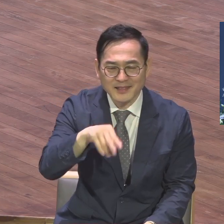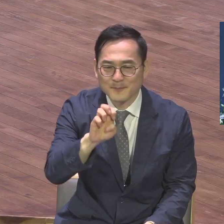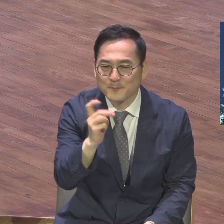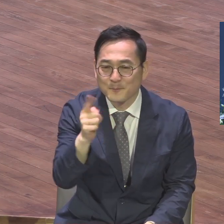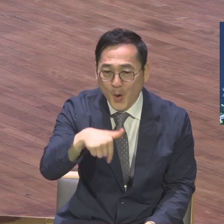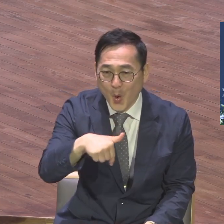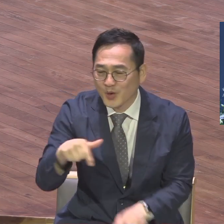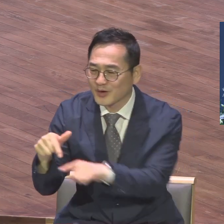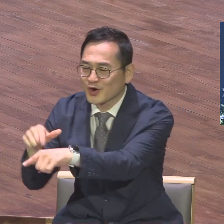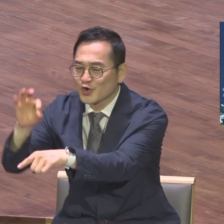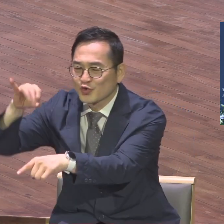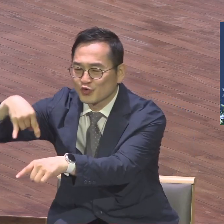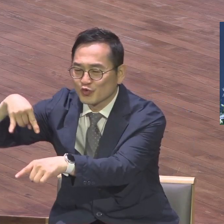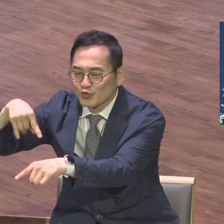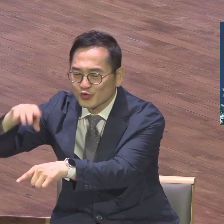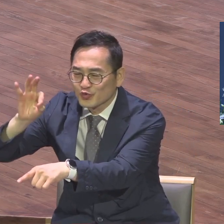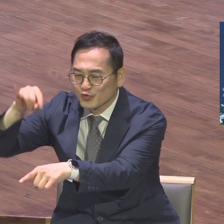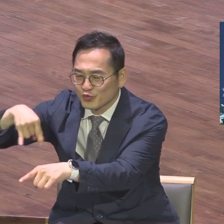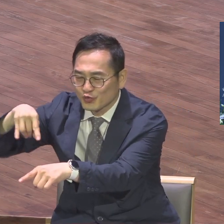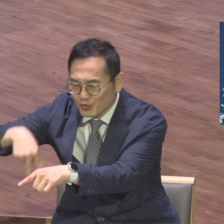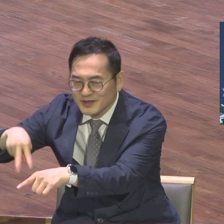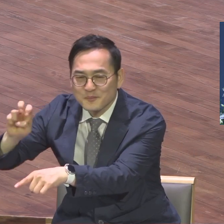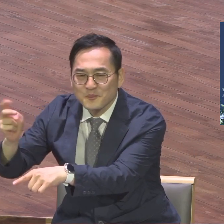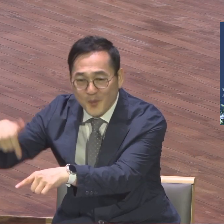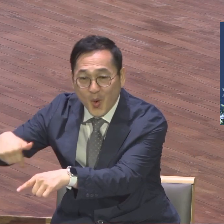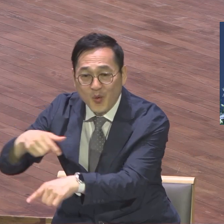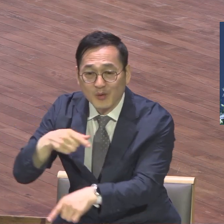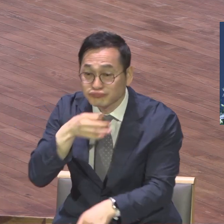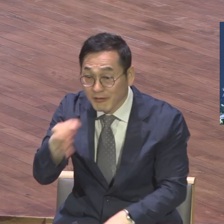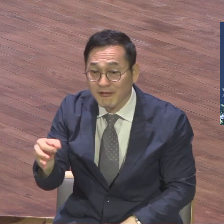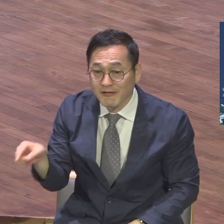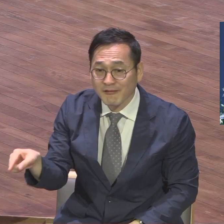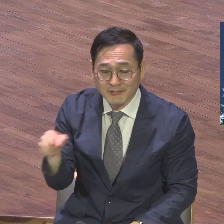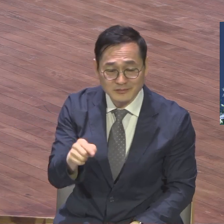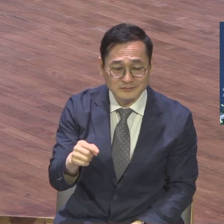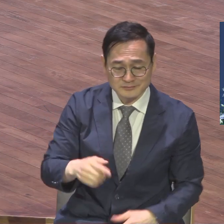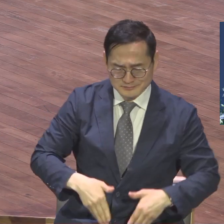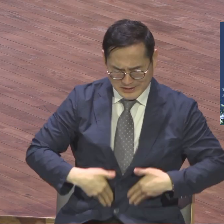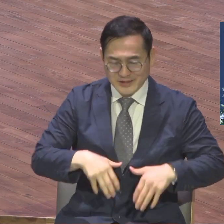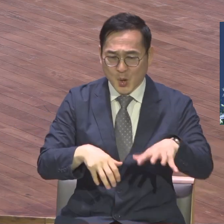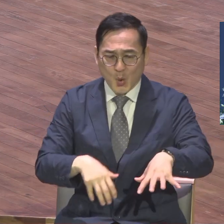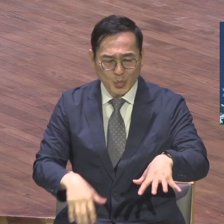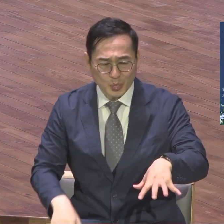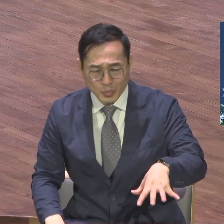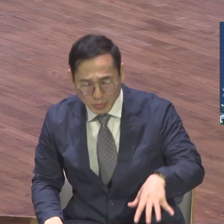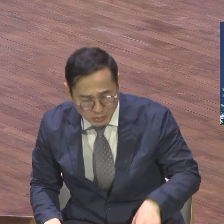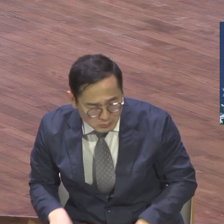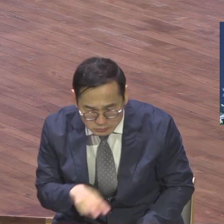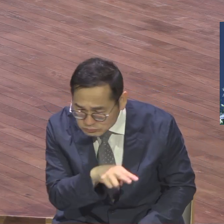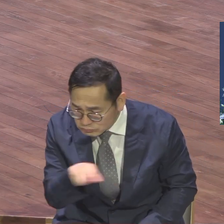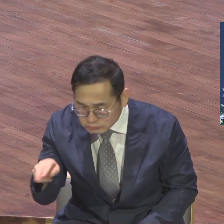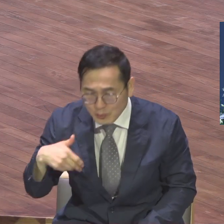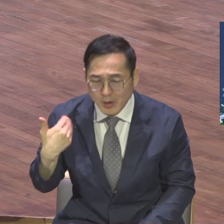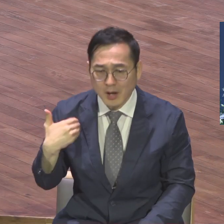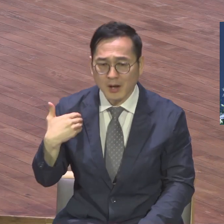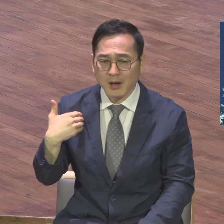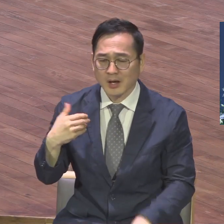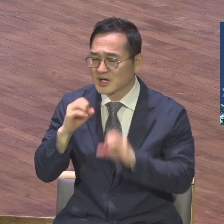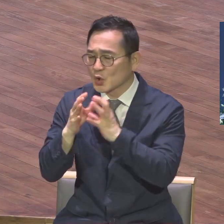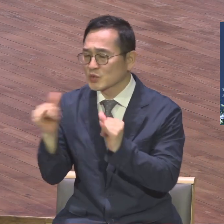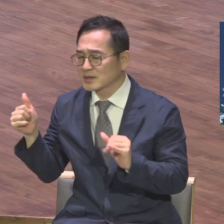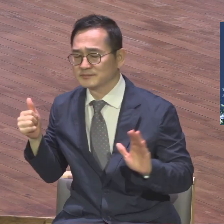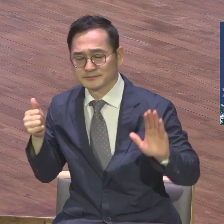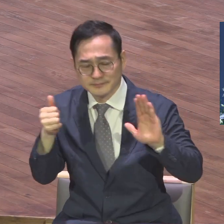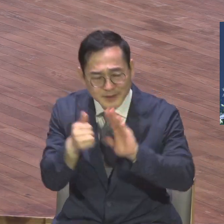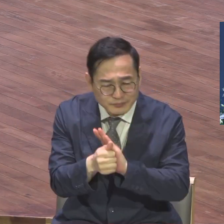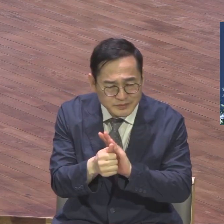아랫목 이목 윗자리 아랫자리 딱 있어요. 문 열고 들어가면 표시가 아무것도 없어요. 표시가 없기 때문에